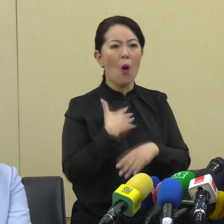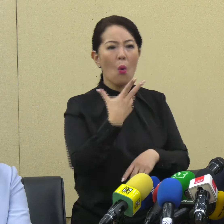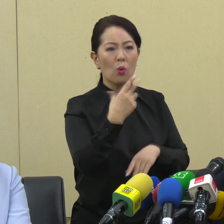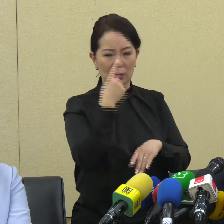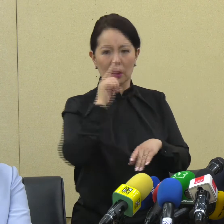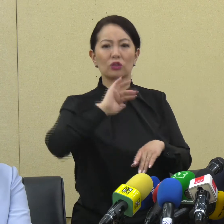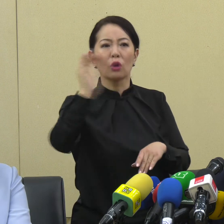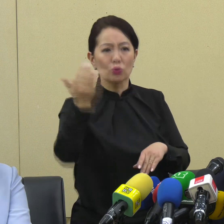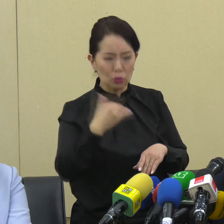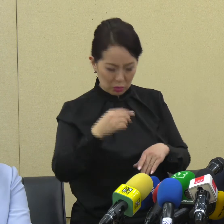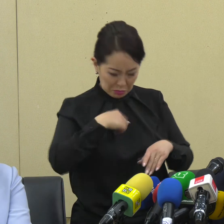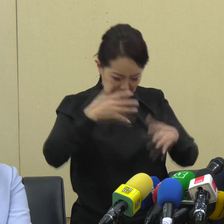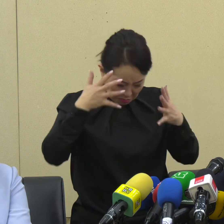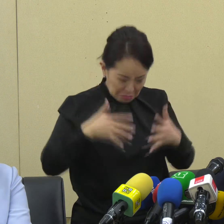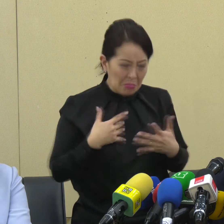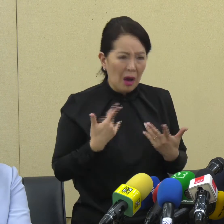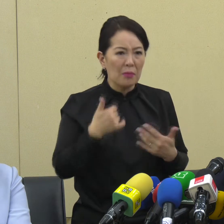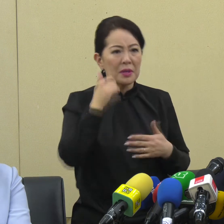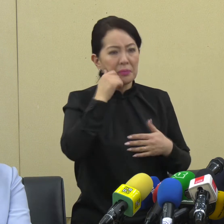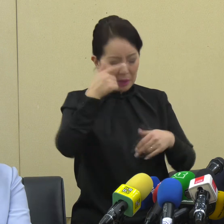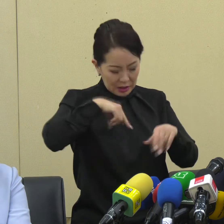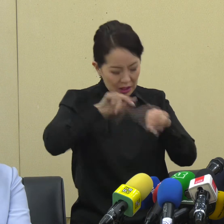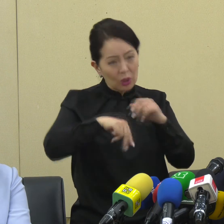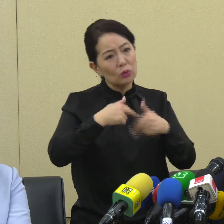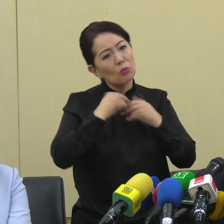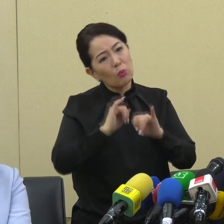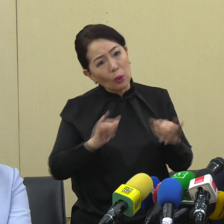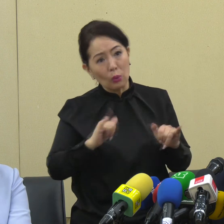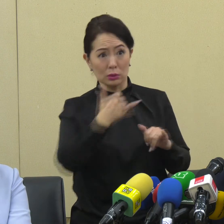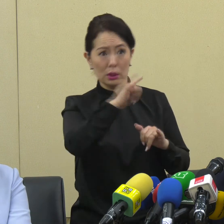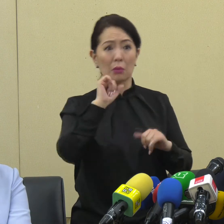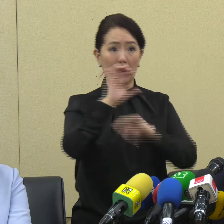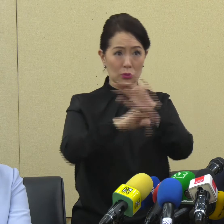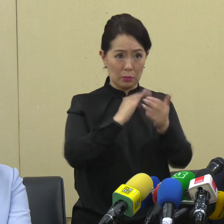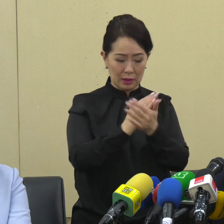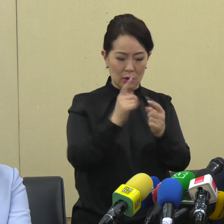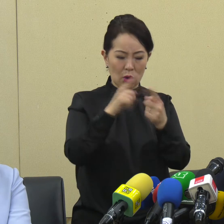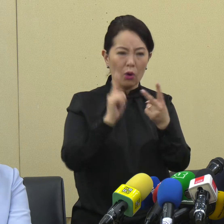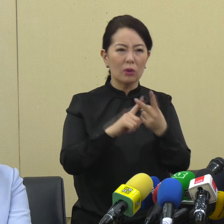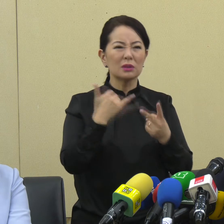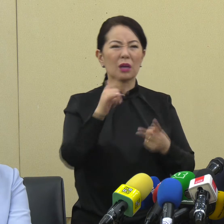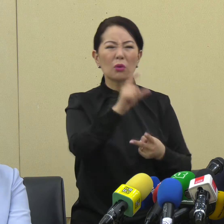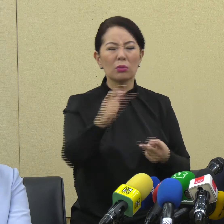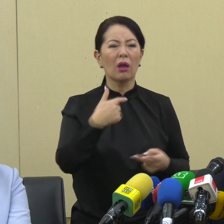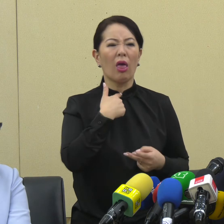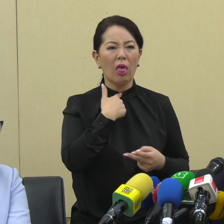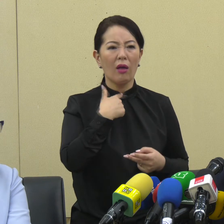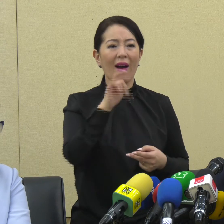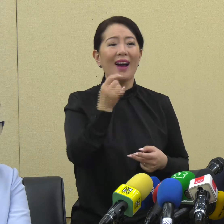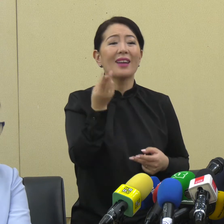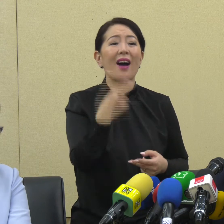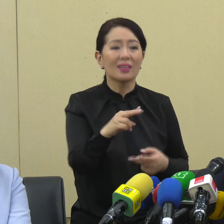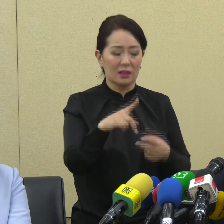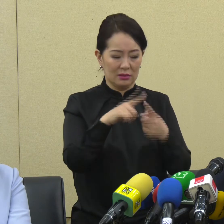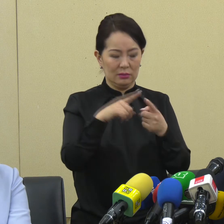одоо шинж тэмдэг гараагүй ч гэсэн үзүүлэх гэсэн юм юу байна. Зарим нь бол одоо ханиадтай давцаж одоо энэ томоогийн улирал байгаа гэдгийг